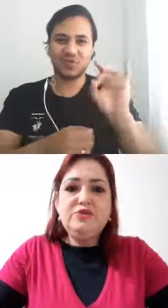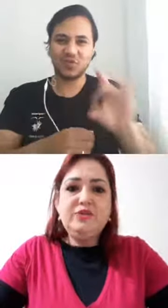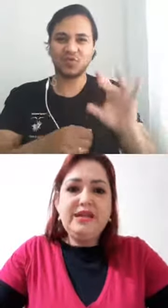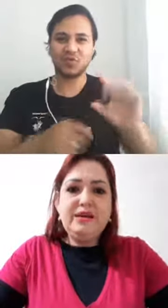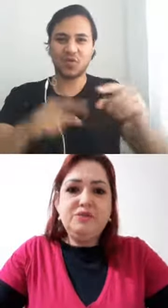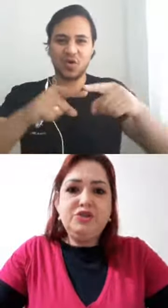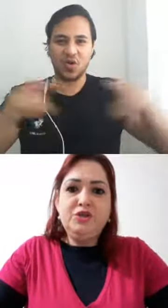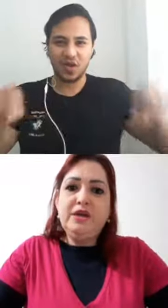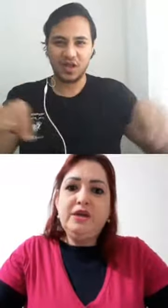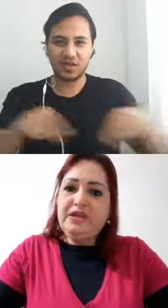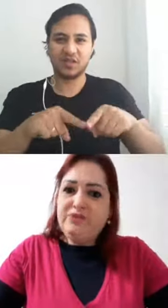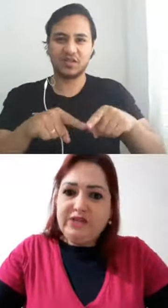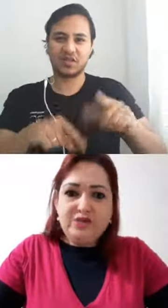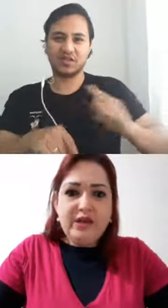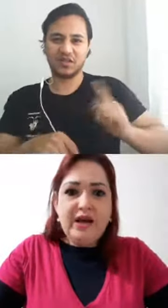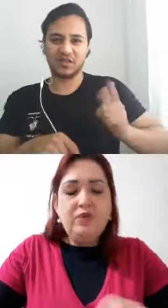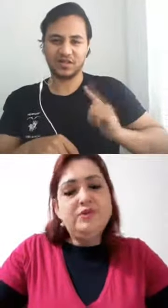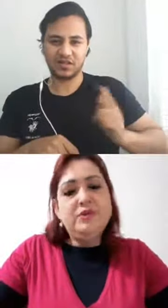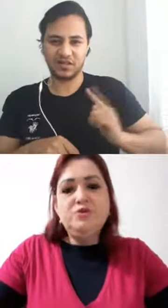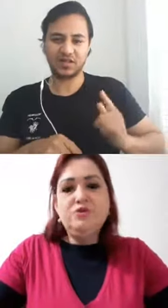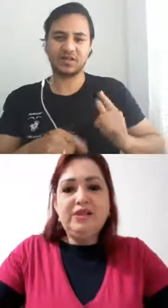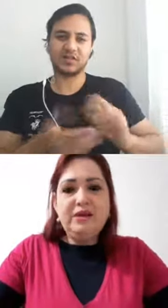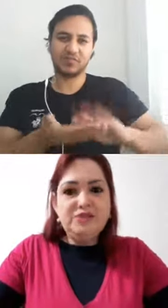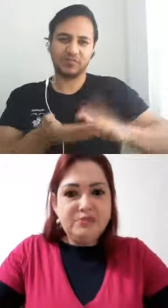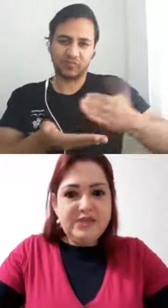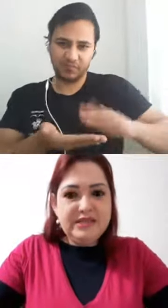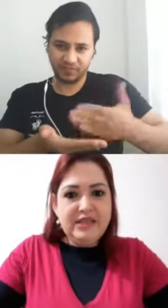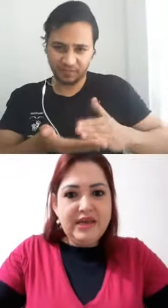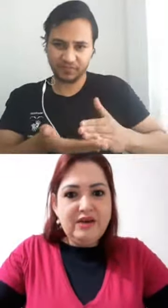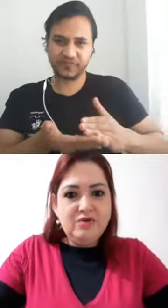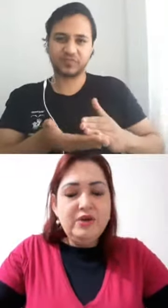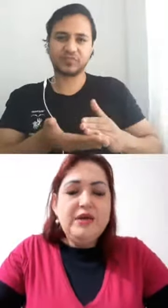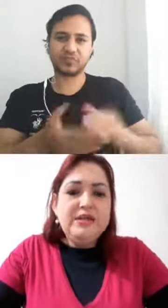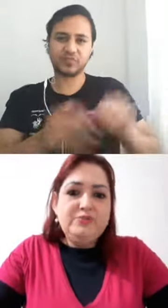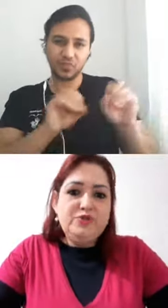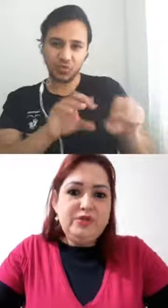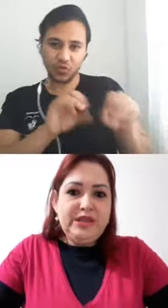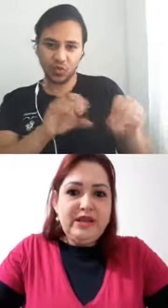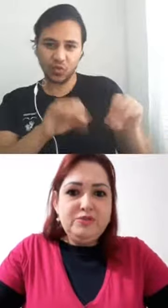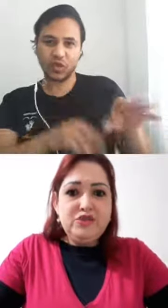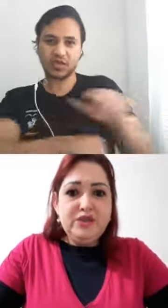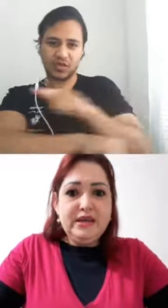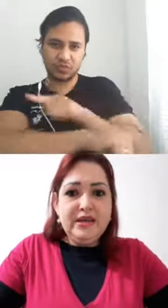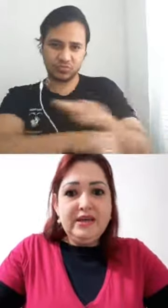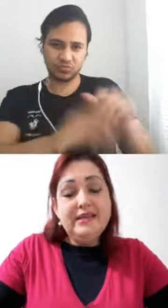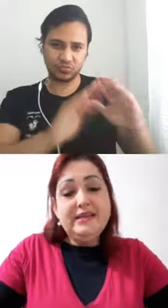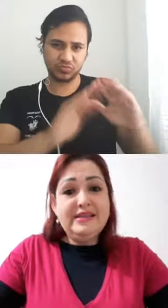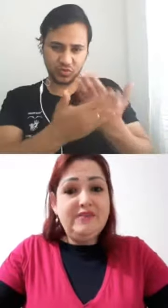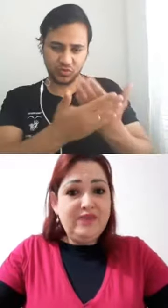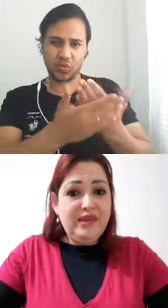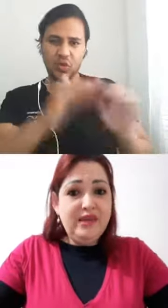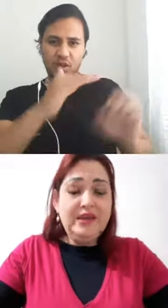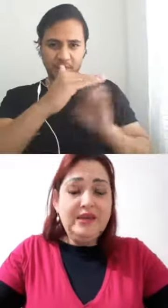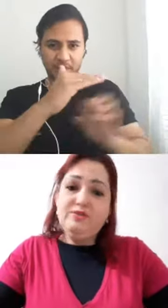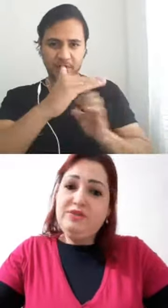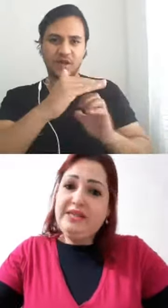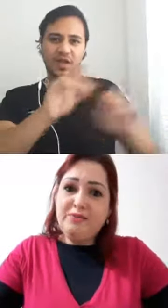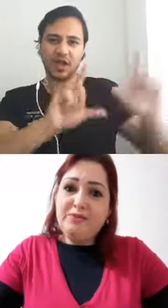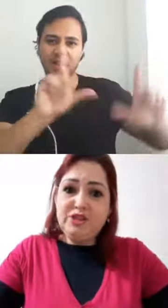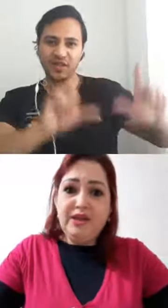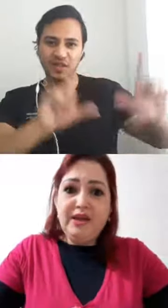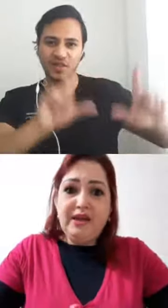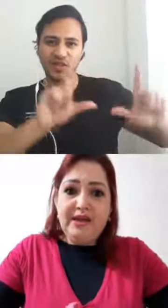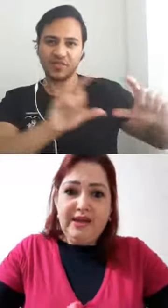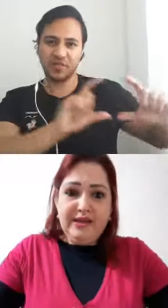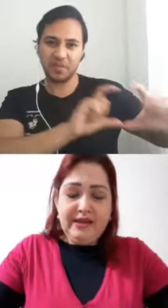temos um intérprete educacional, temos um intérprete empresarial, temos um intérprete na TV,